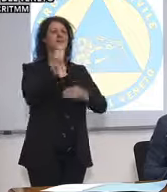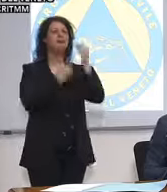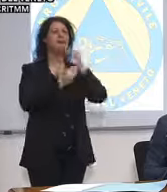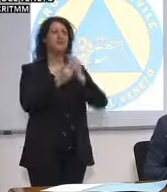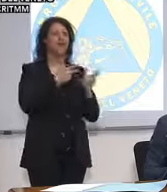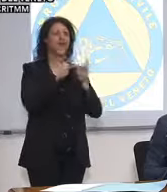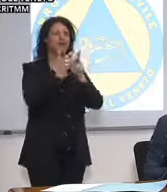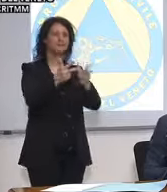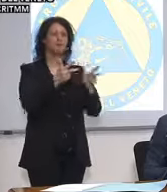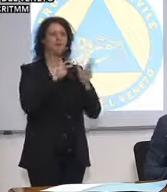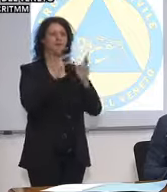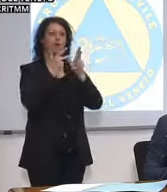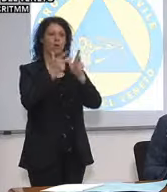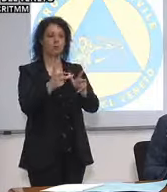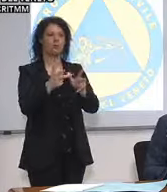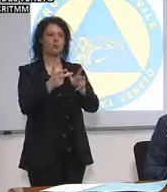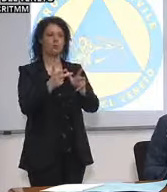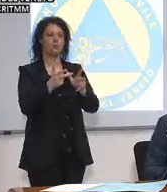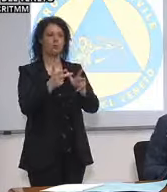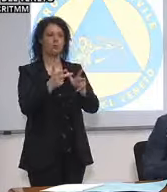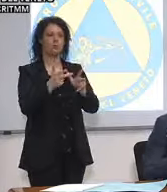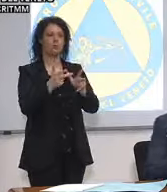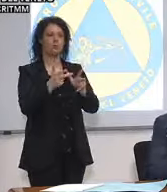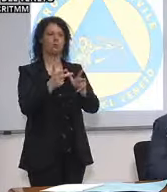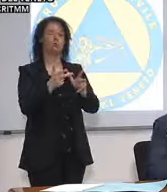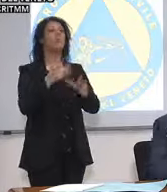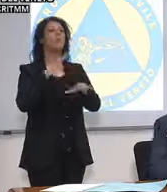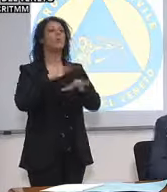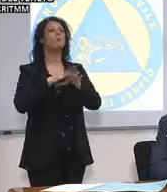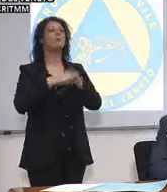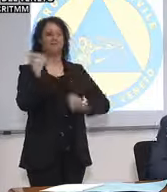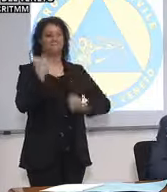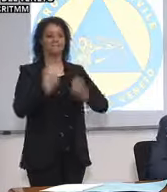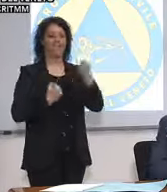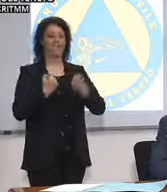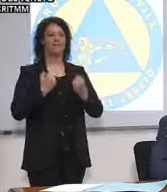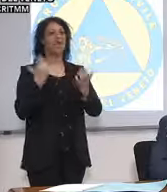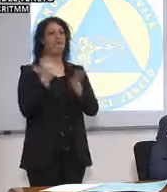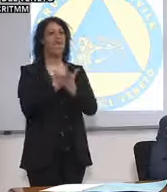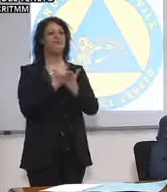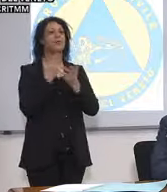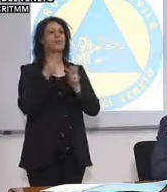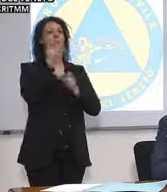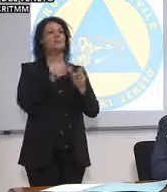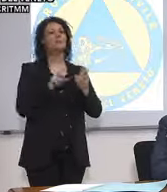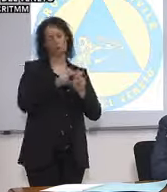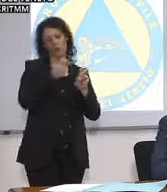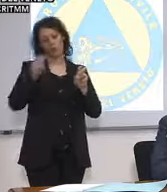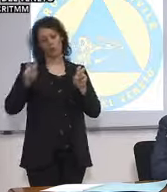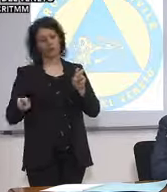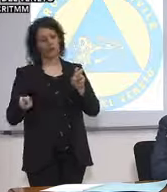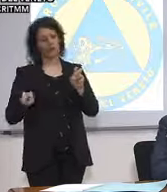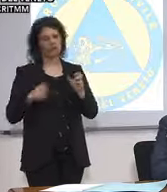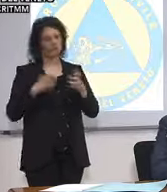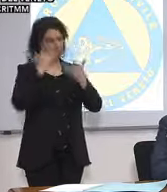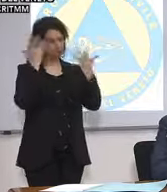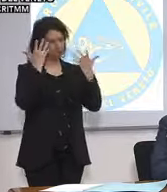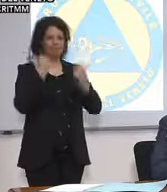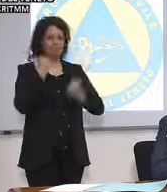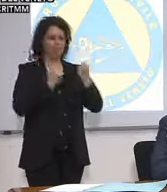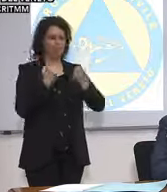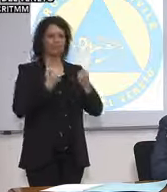asporto tramite veicolo senza uscita di passeggeri. Il car delivery, no? Il take